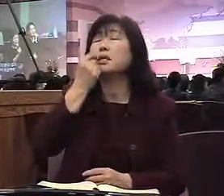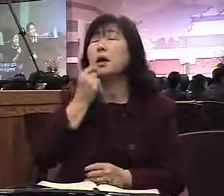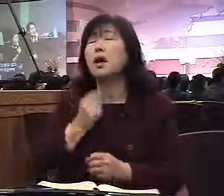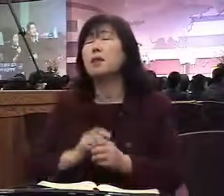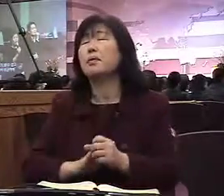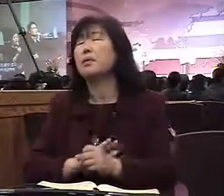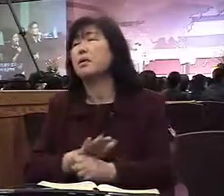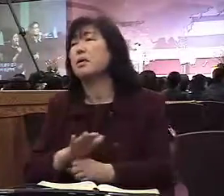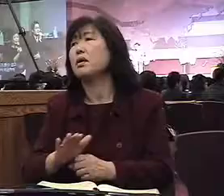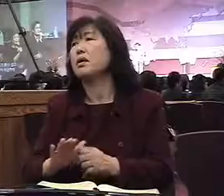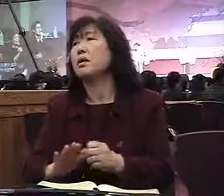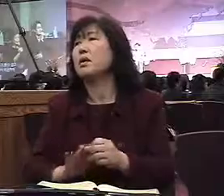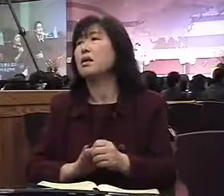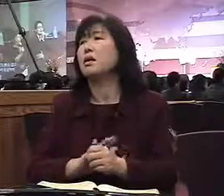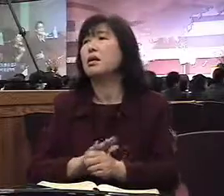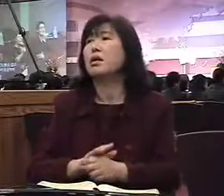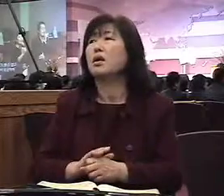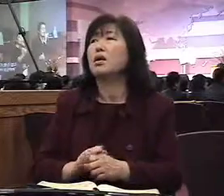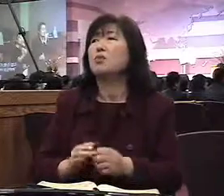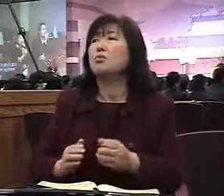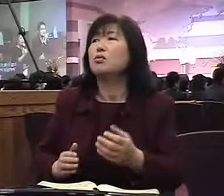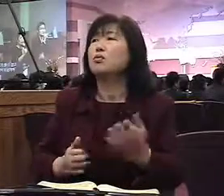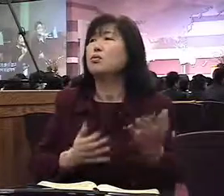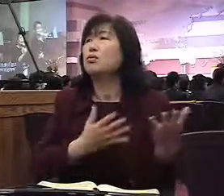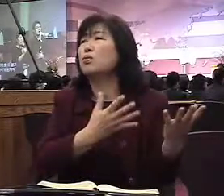그의 정이